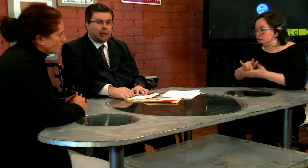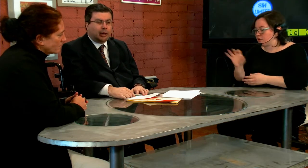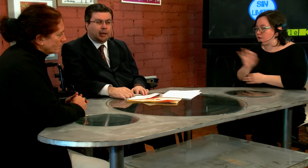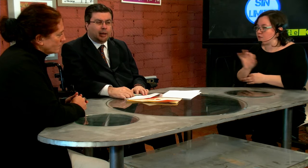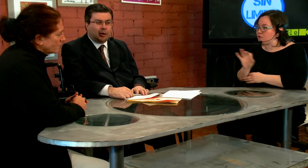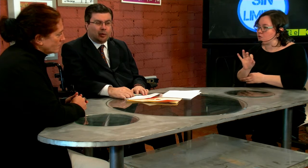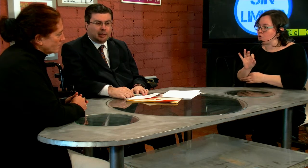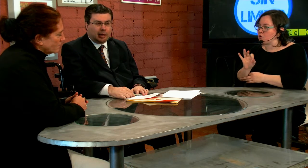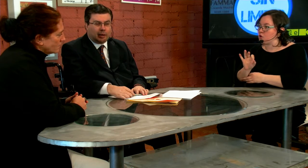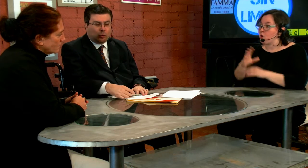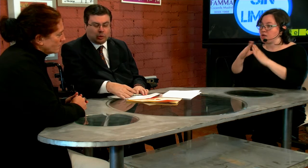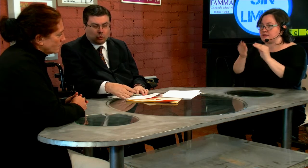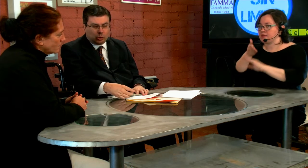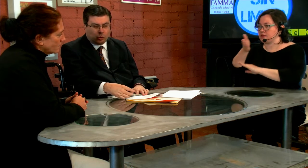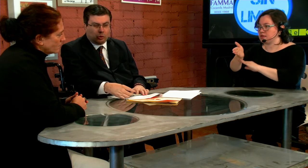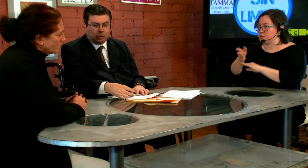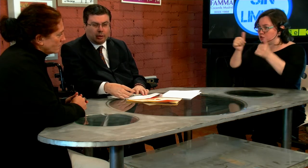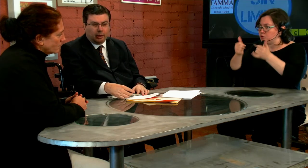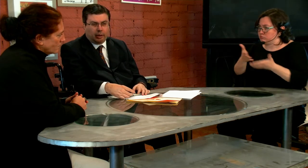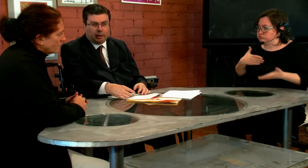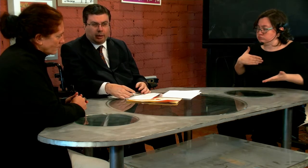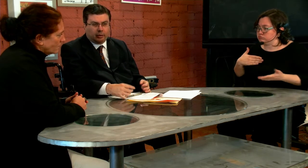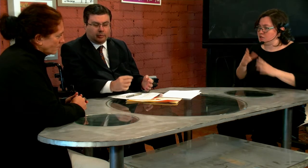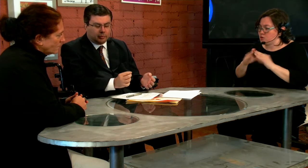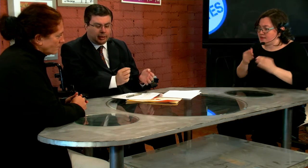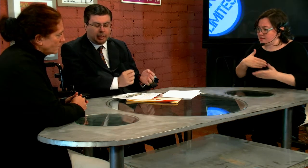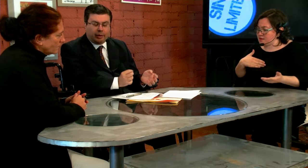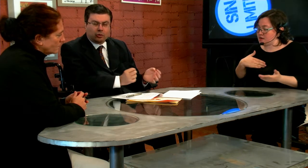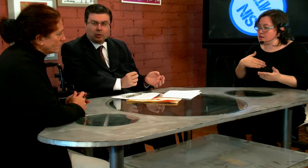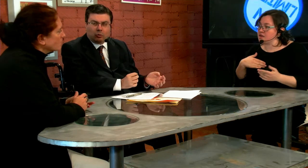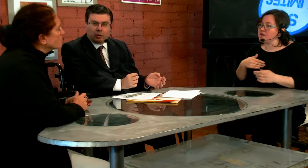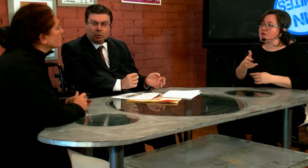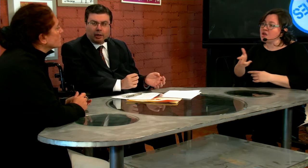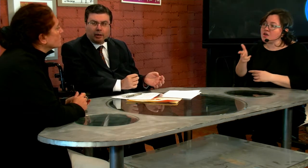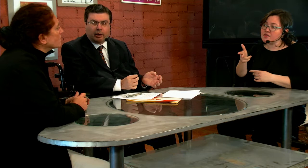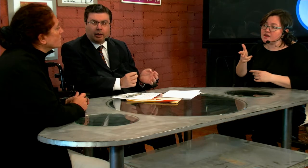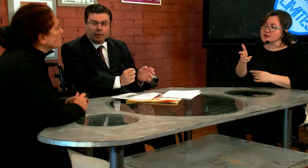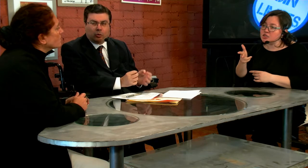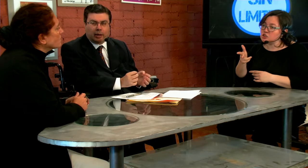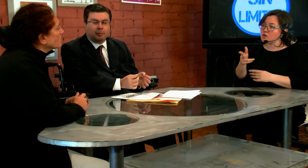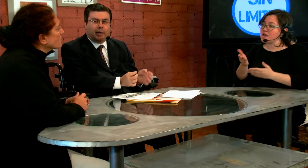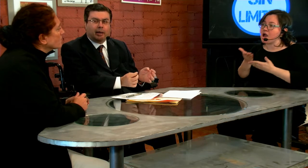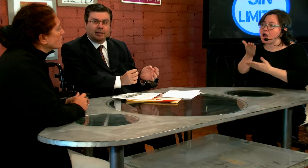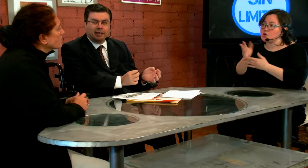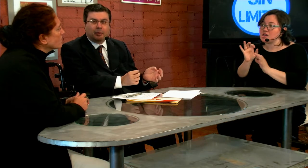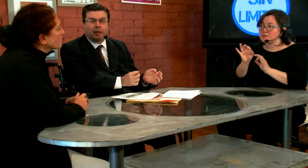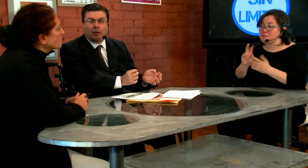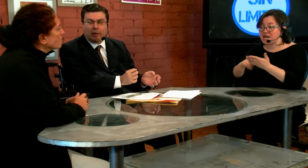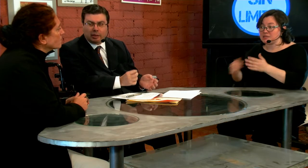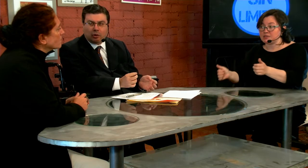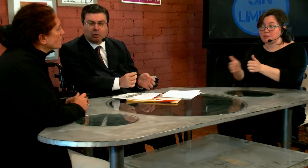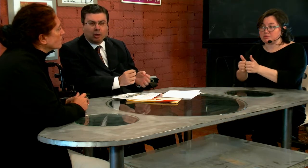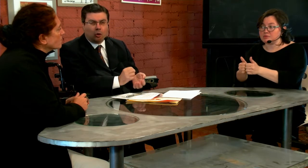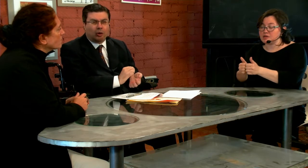cuando quiere ir a la universidad a cursar sus estudios, ¿tiene derecho a algún tipo de ayuda para ese intérprete de